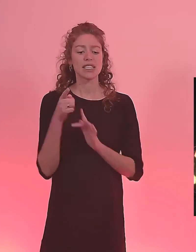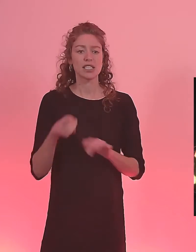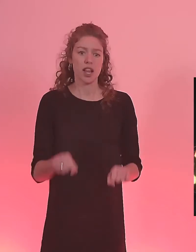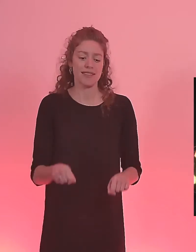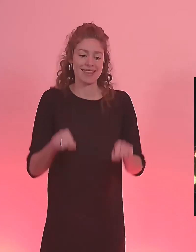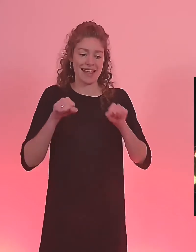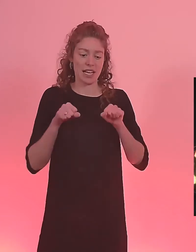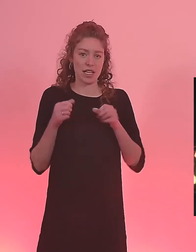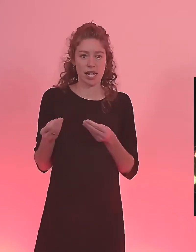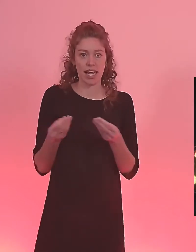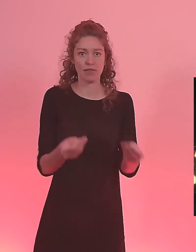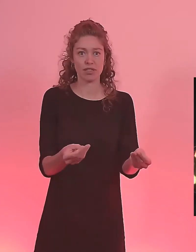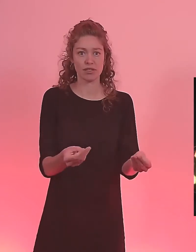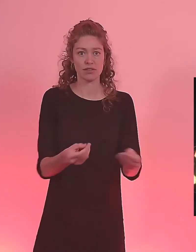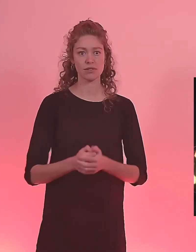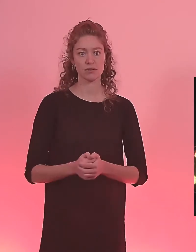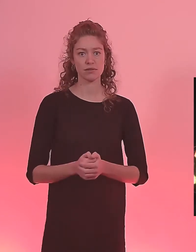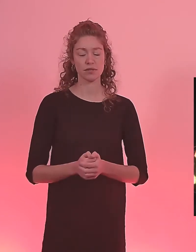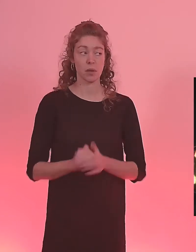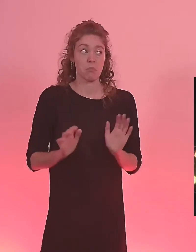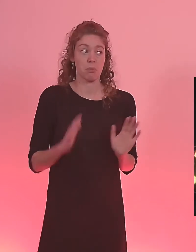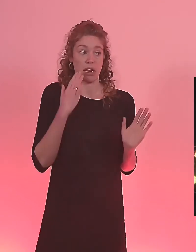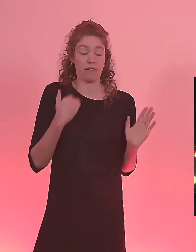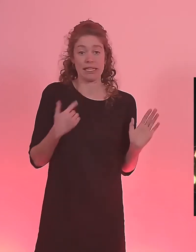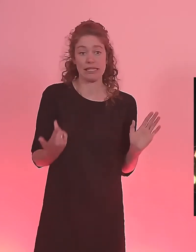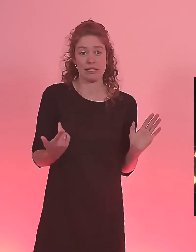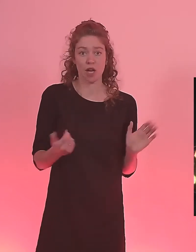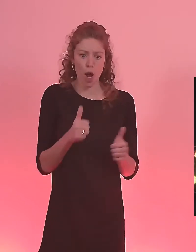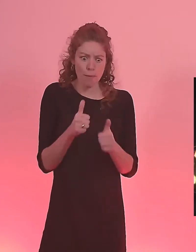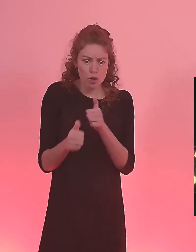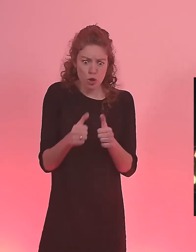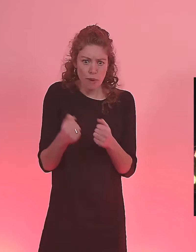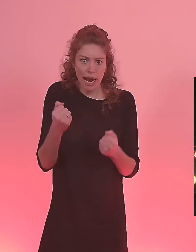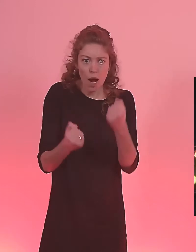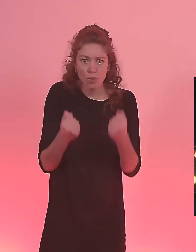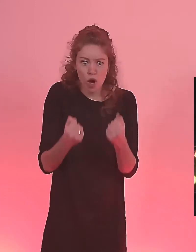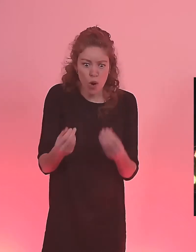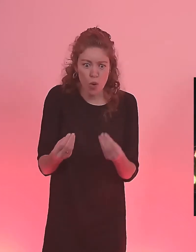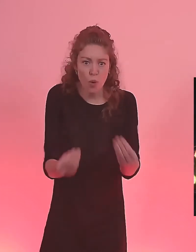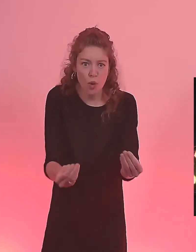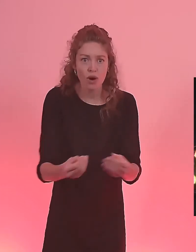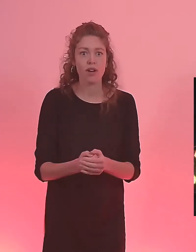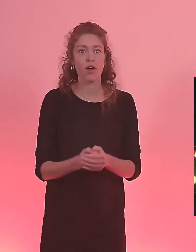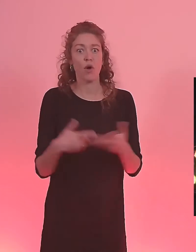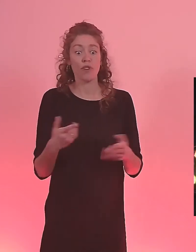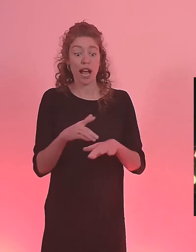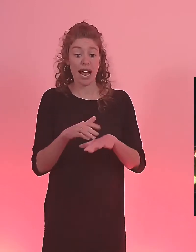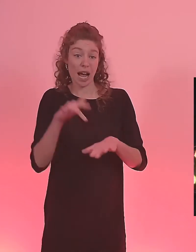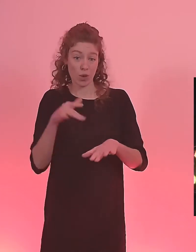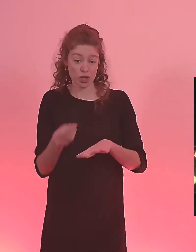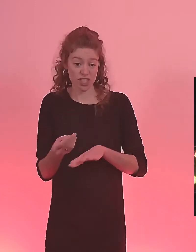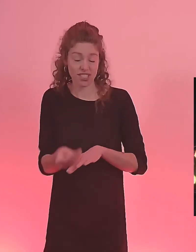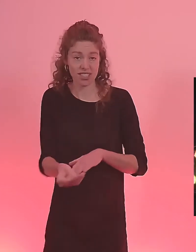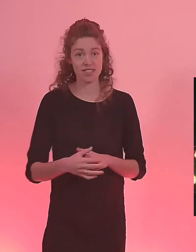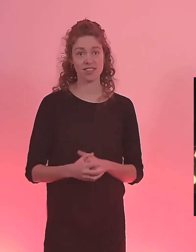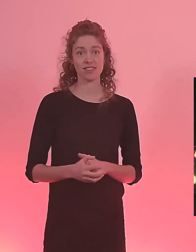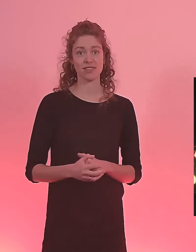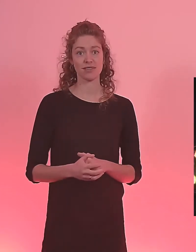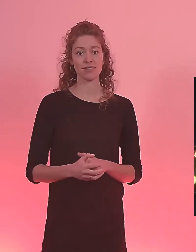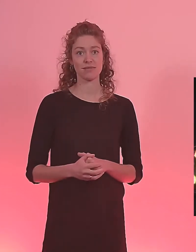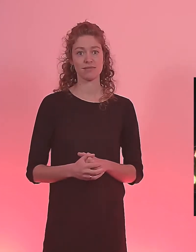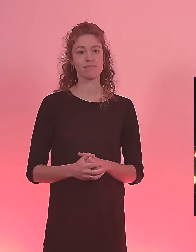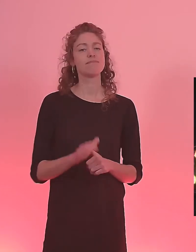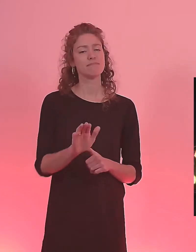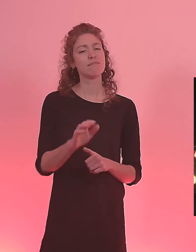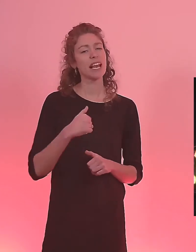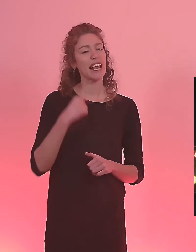weet ik niet. Een stuurbare auto. Ik zou een Jezus goud geven. Ik denk dat Jezus heel blij is met jullie